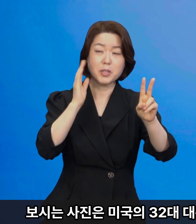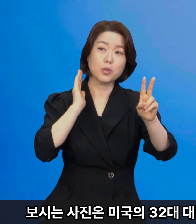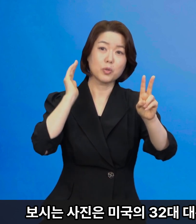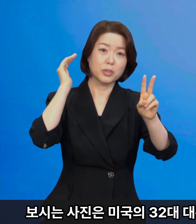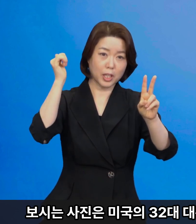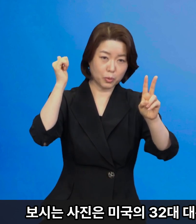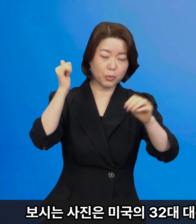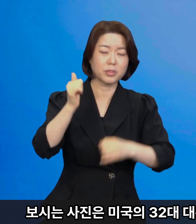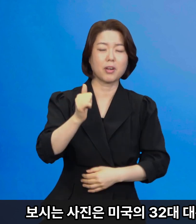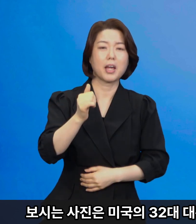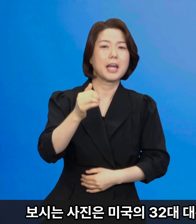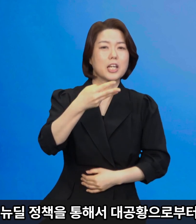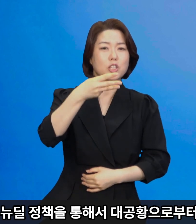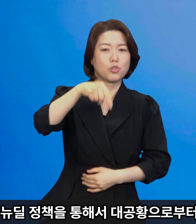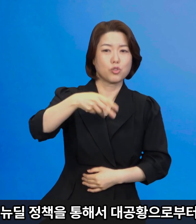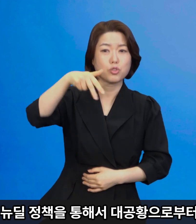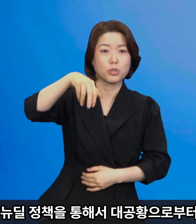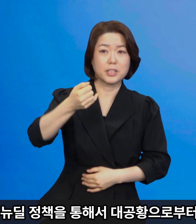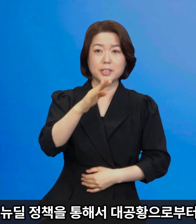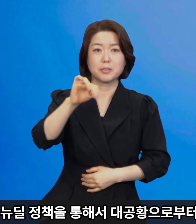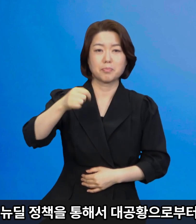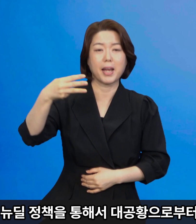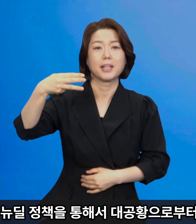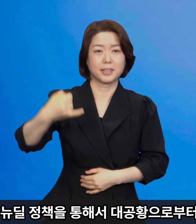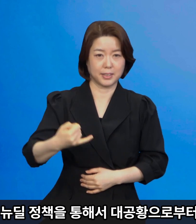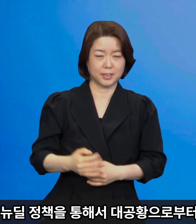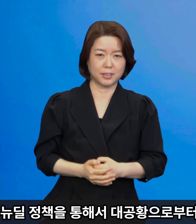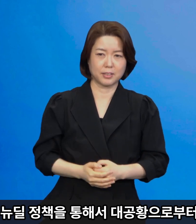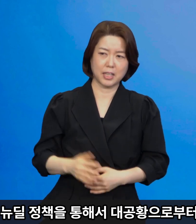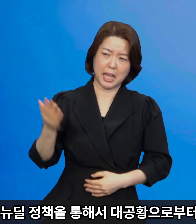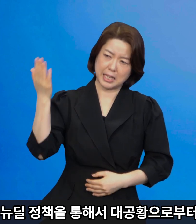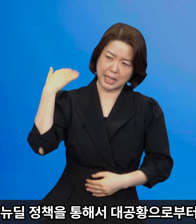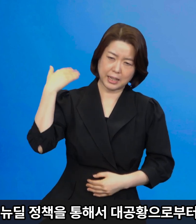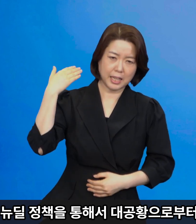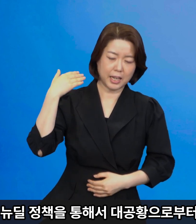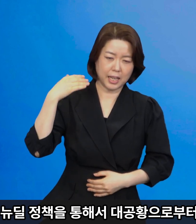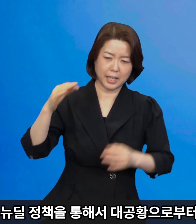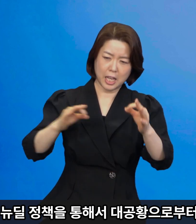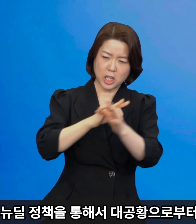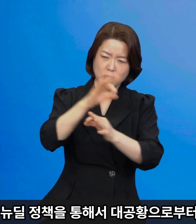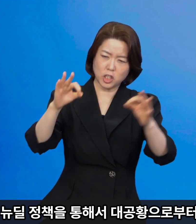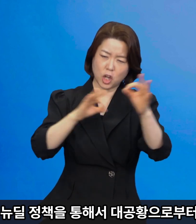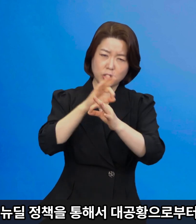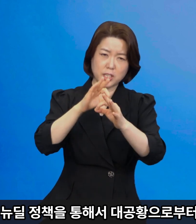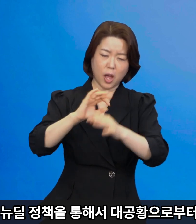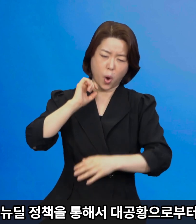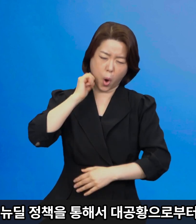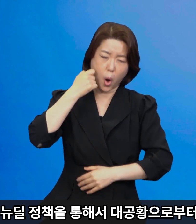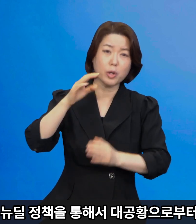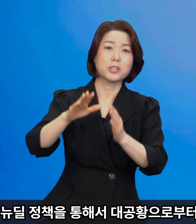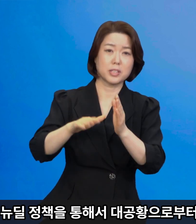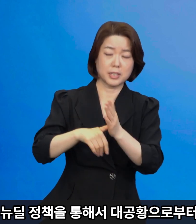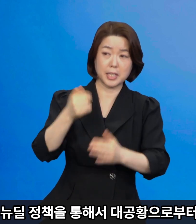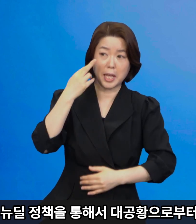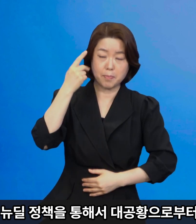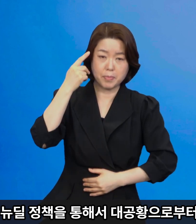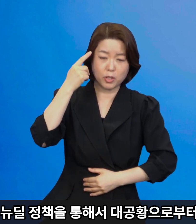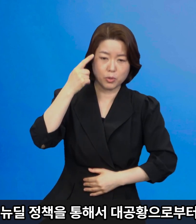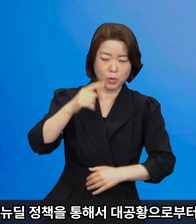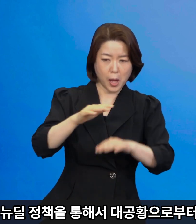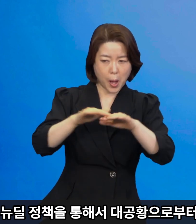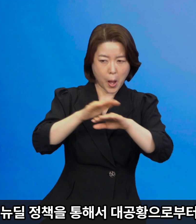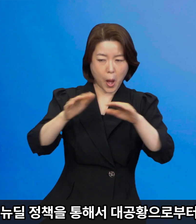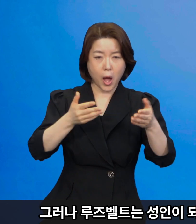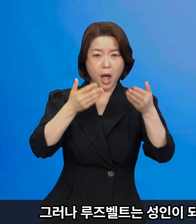프랭클린 루즈벨트입니다. 뉴딜 정책을 통해서 대공황으로부터 미국을 구했던 지도자로 알려져